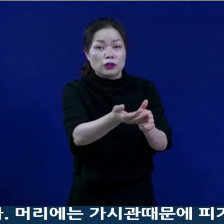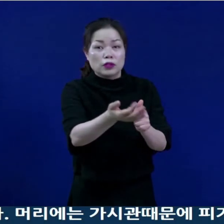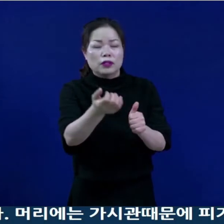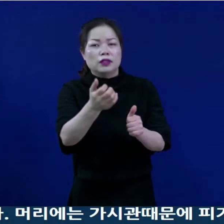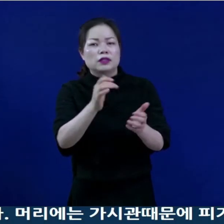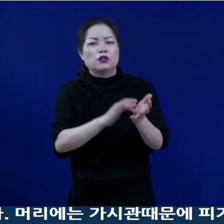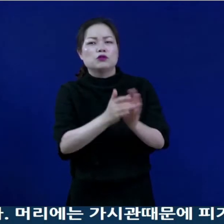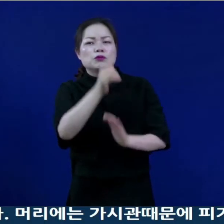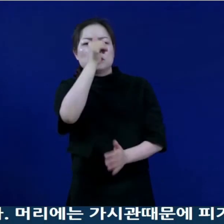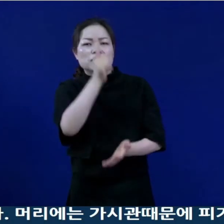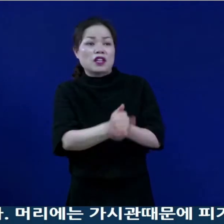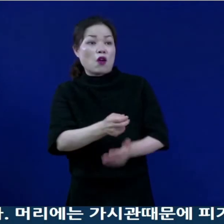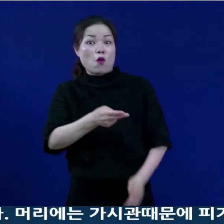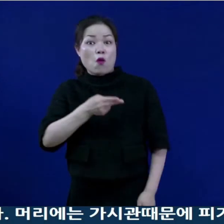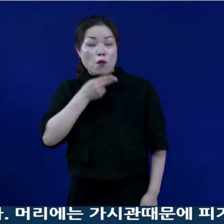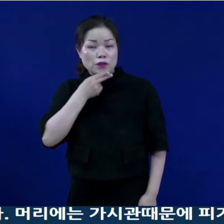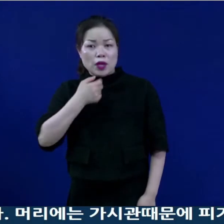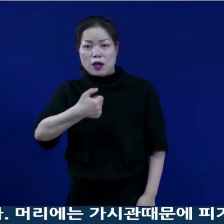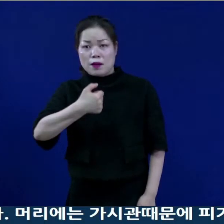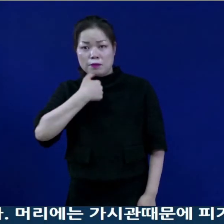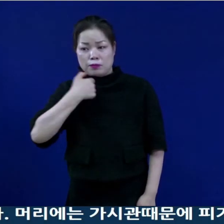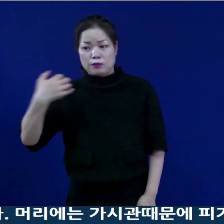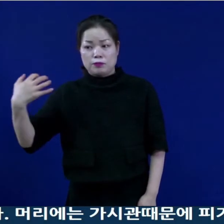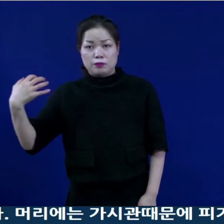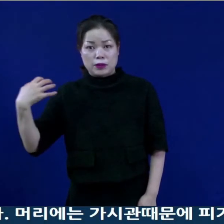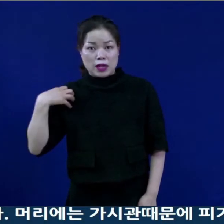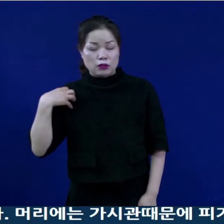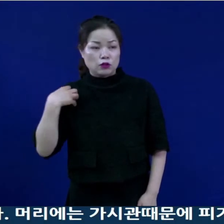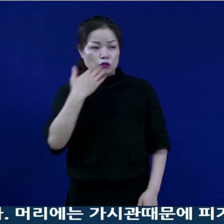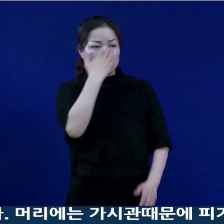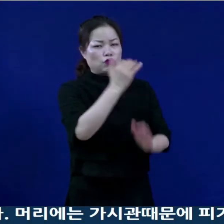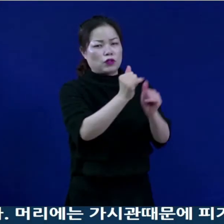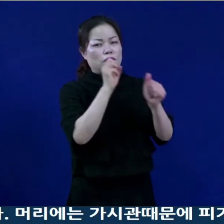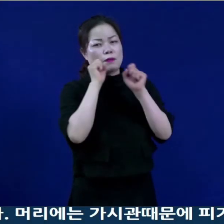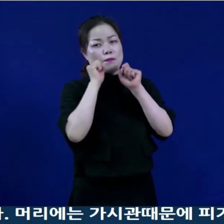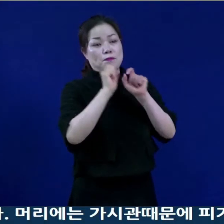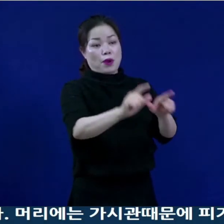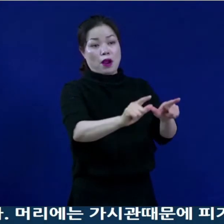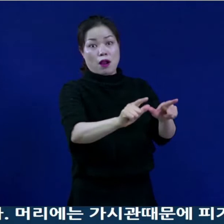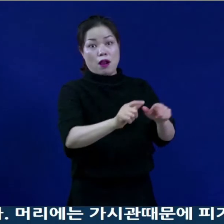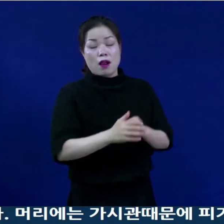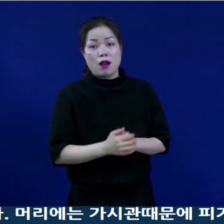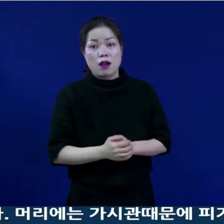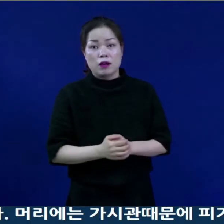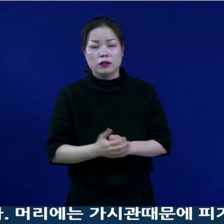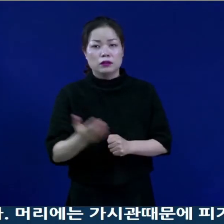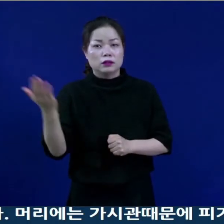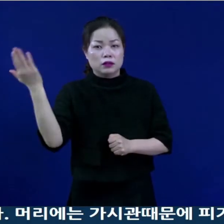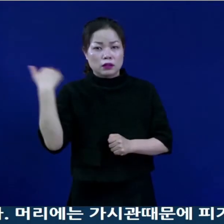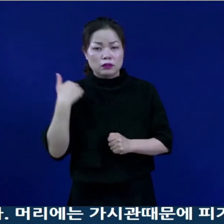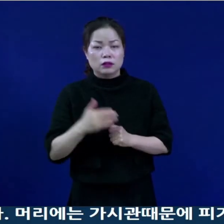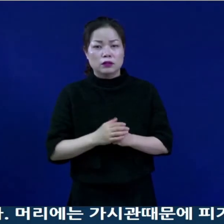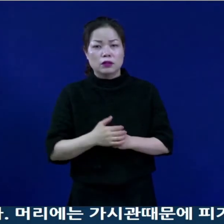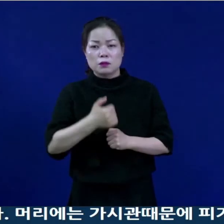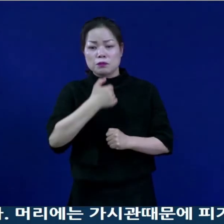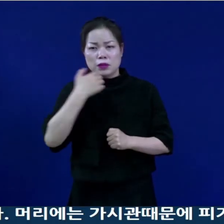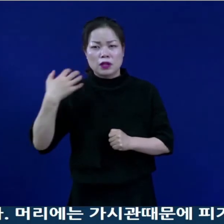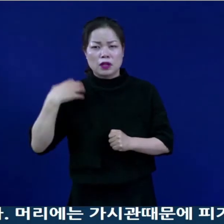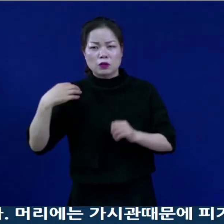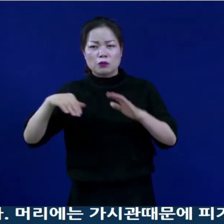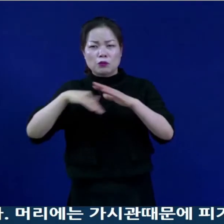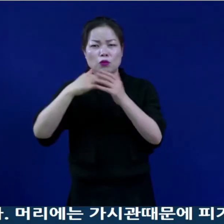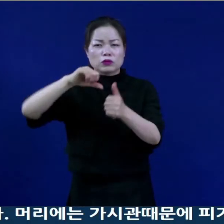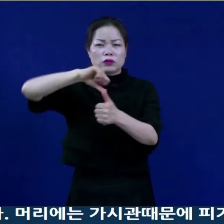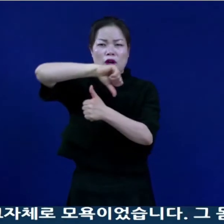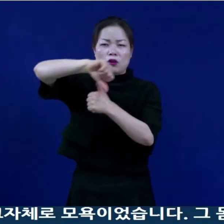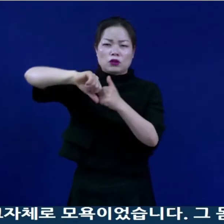죄가 없다라고 빌라도는 유대인들에게 선언을 하죠. 아까 말했듯이 아마도 빌라도는 이 모든